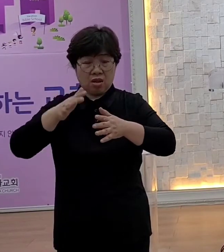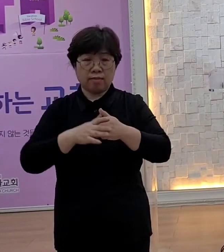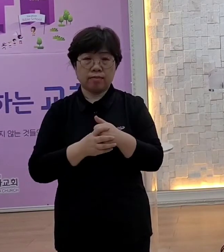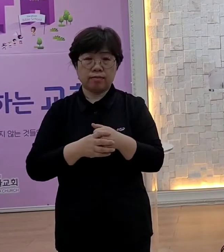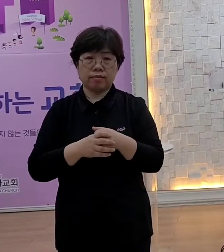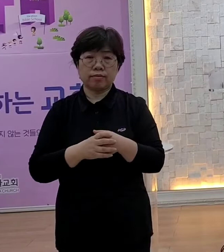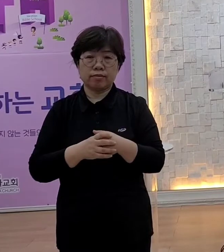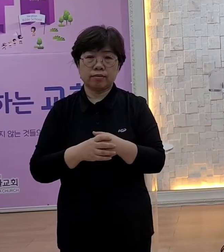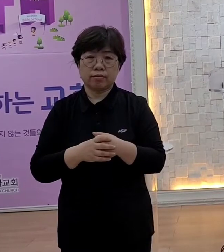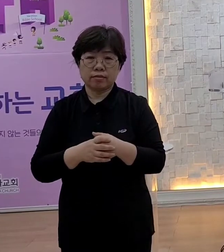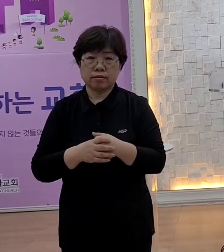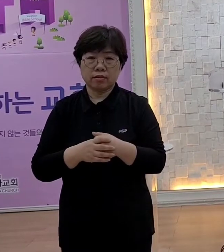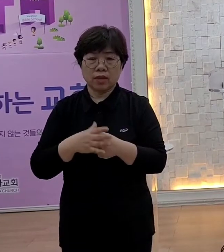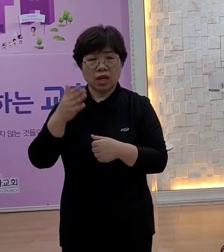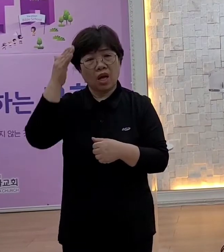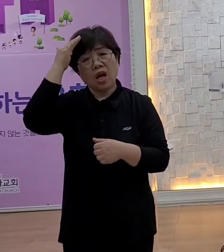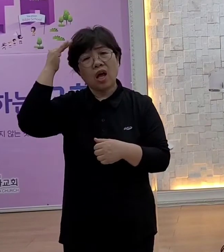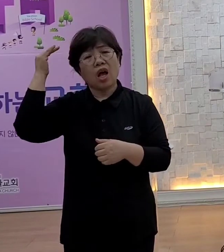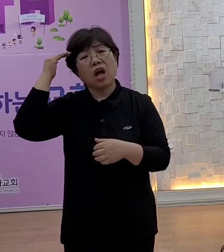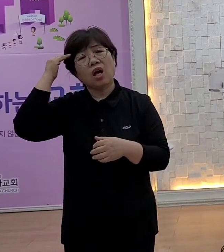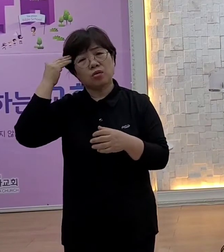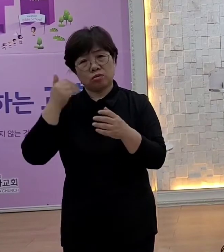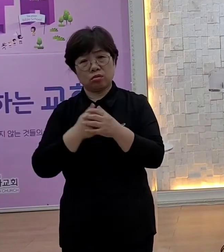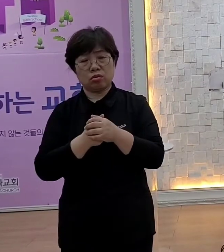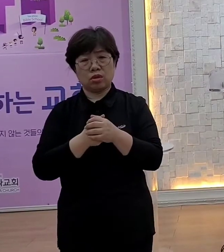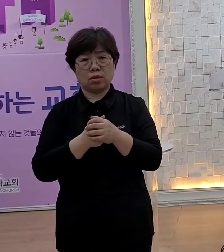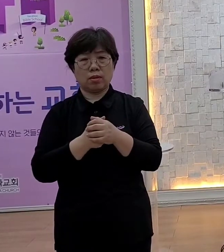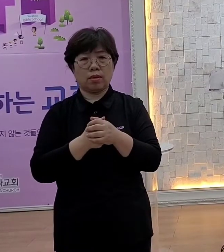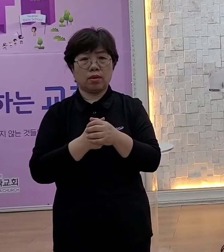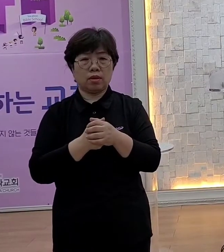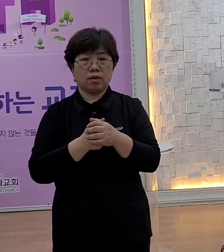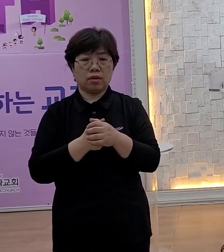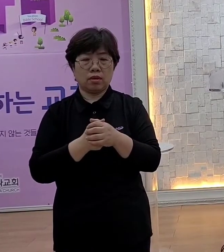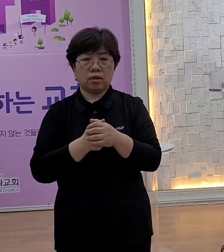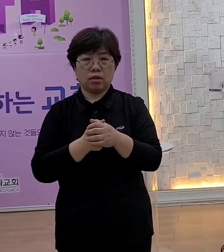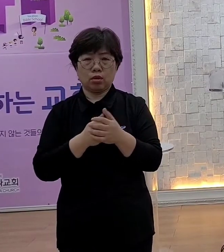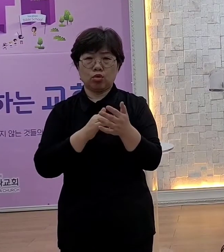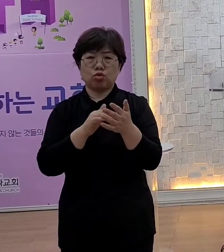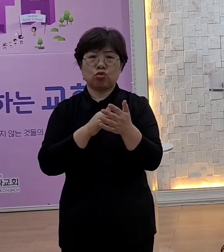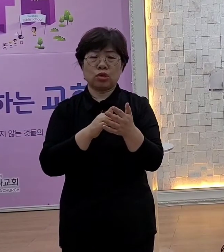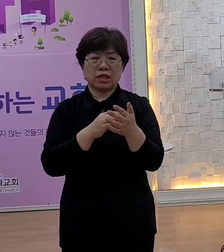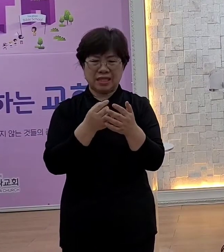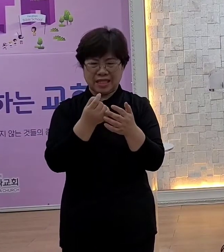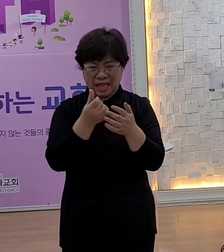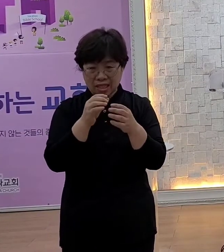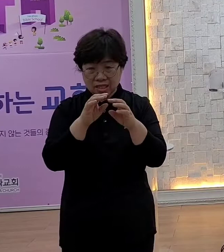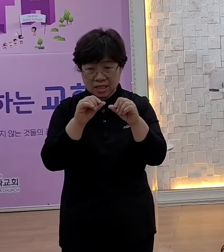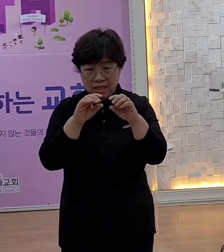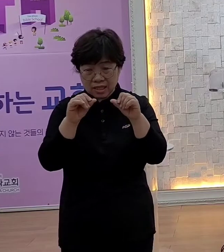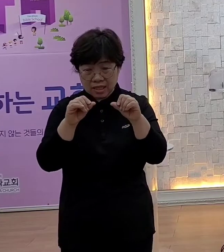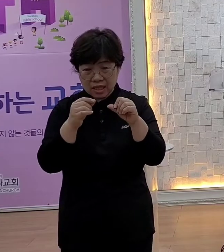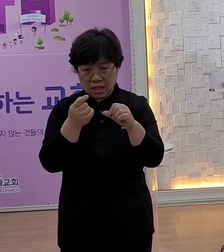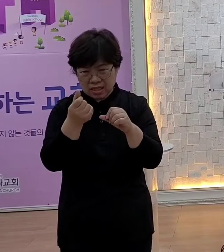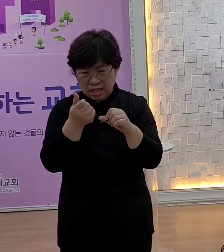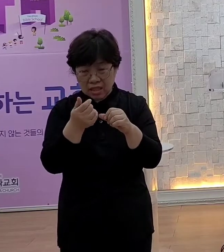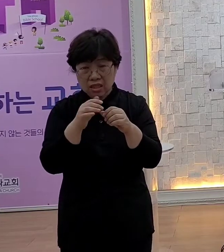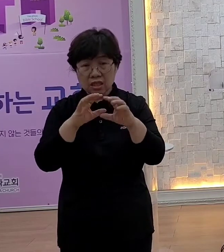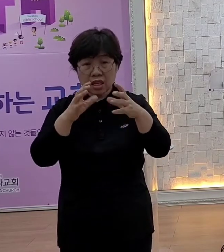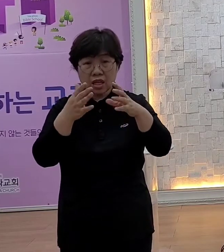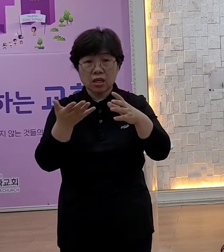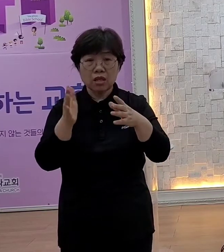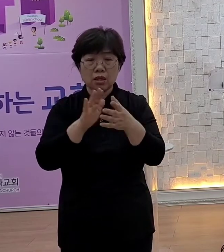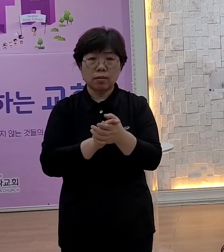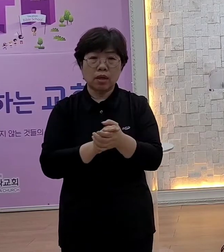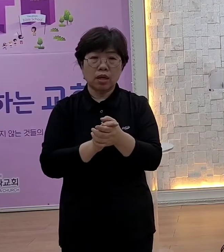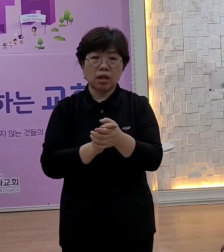이 메트로폴리스가 우리나라에 도대체 몇 개가 있어요? 이 작은 나라에. 여러분 인구 100만 명이라는 것은 거대